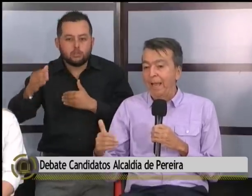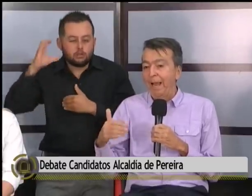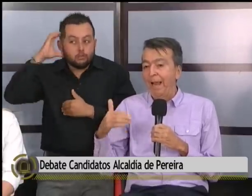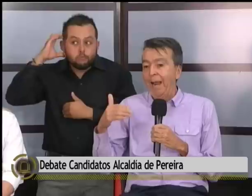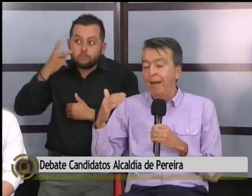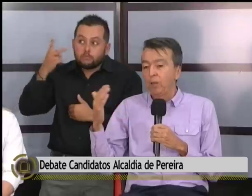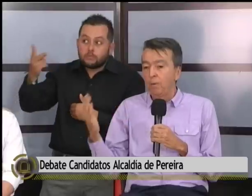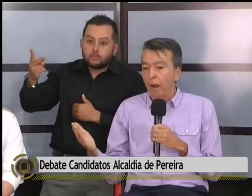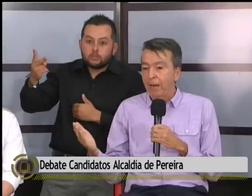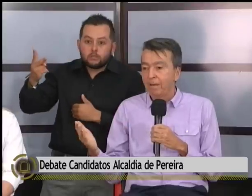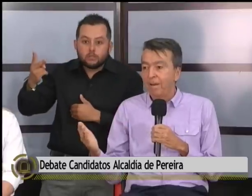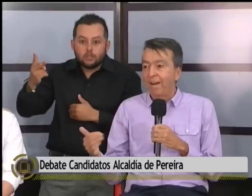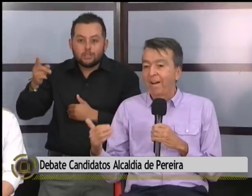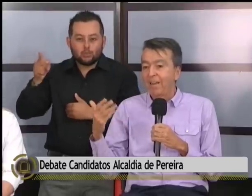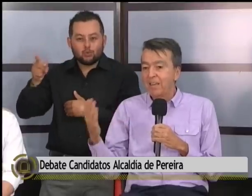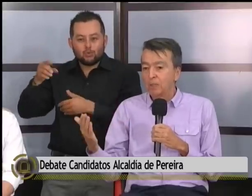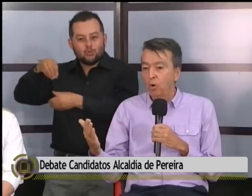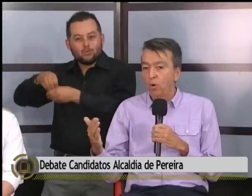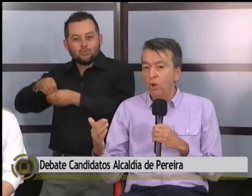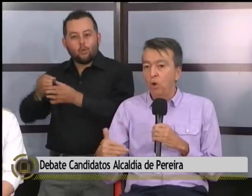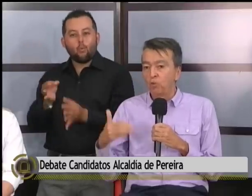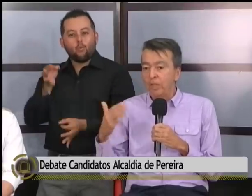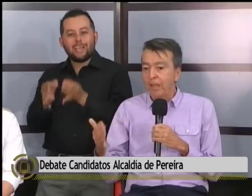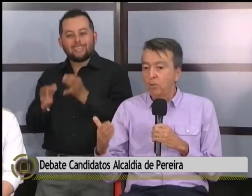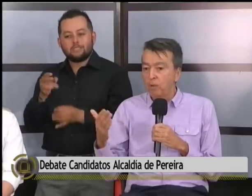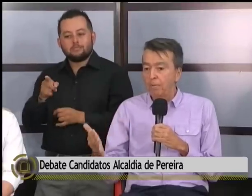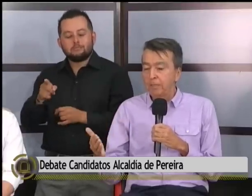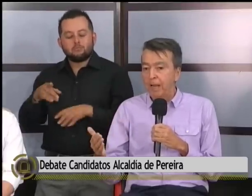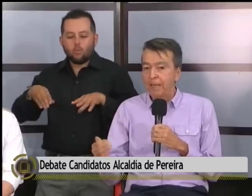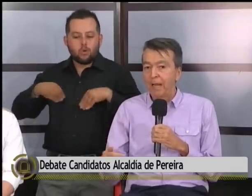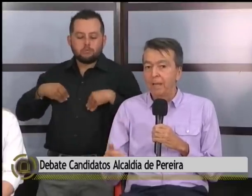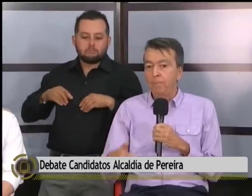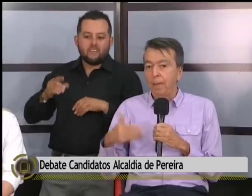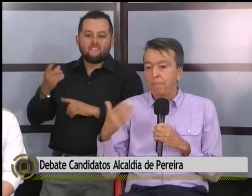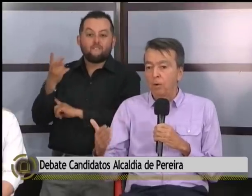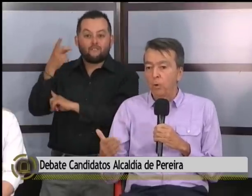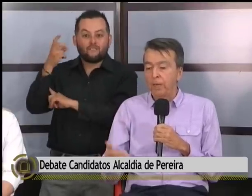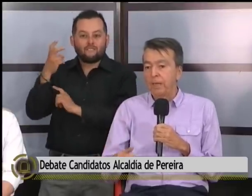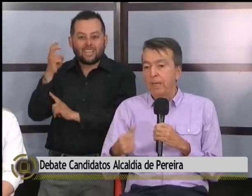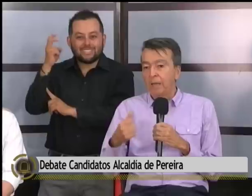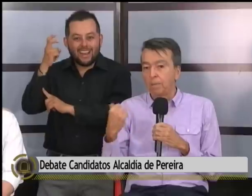que el tribunal rechazó los intentos de la Fiscalía